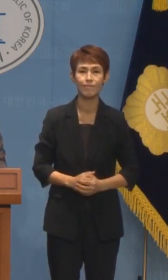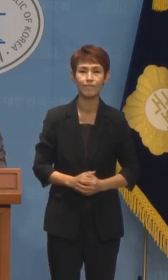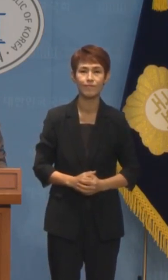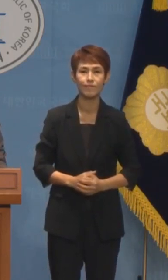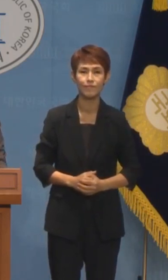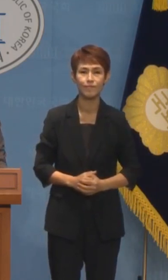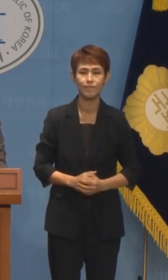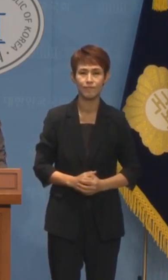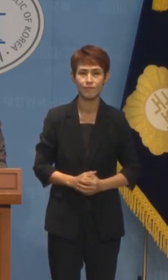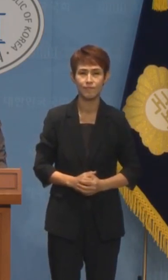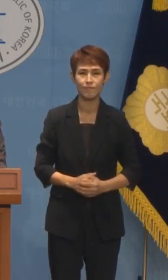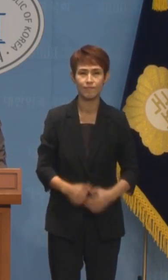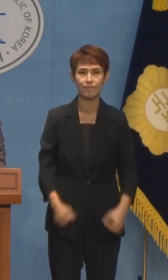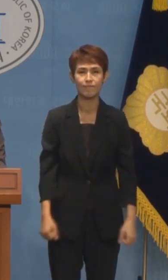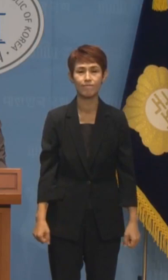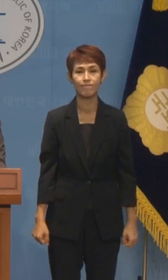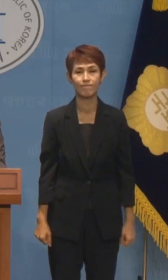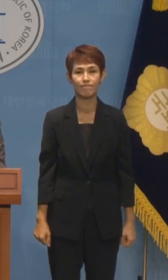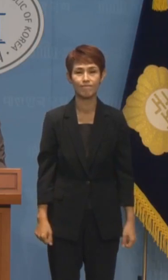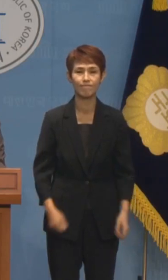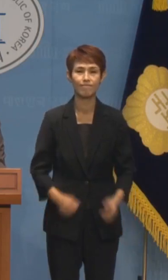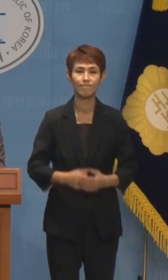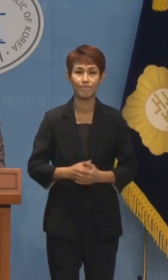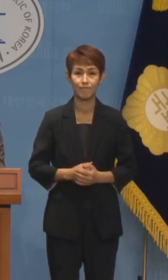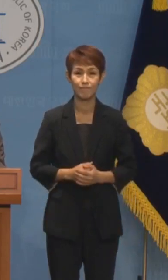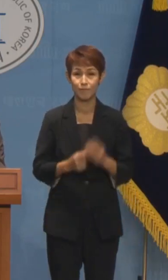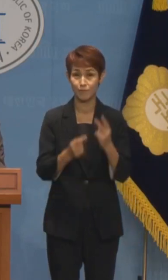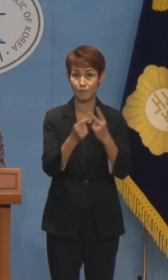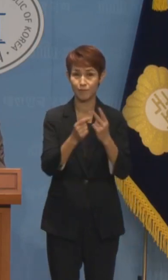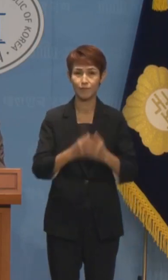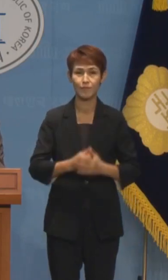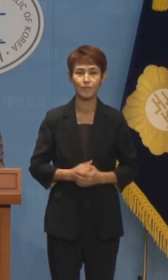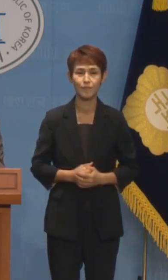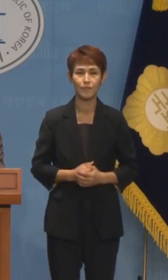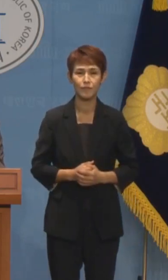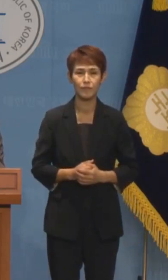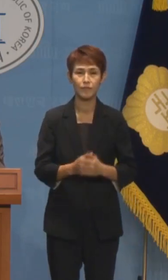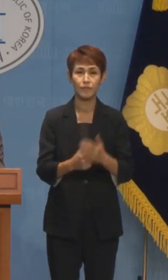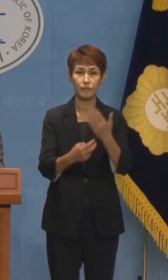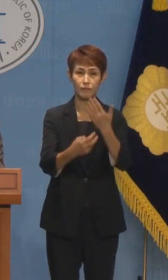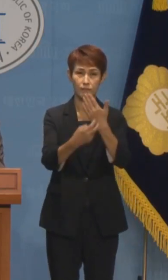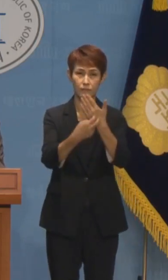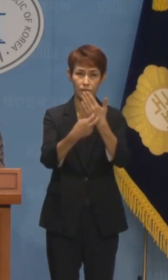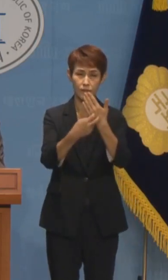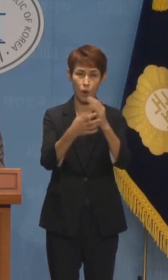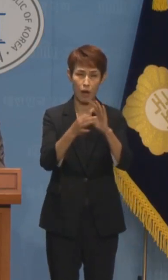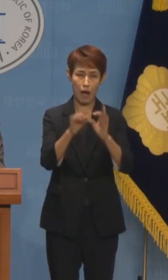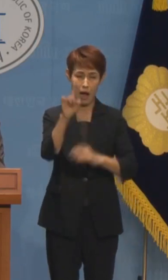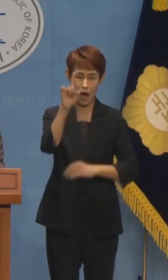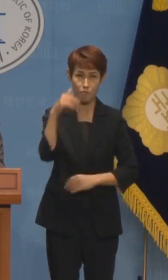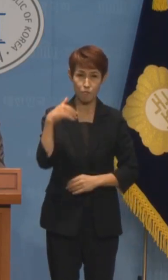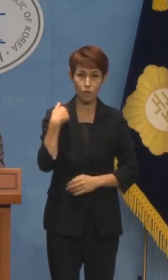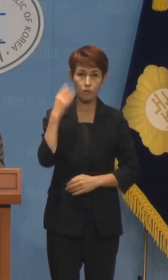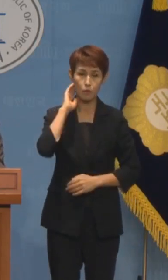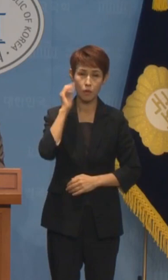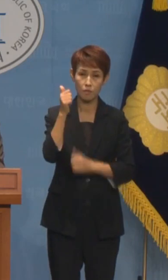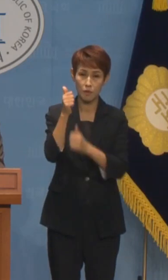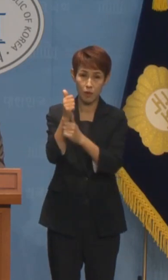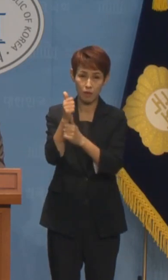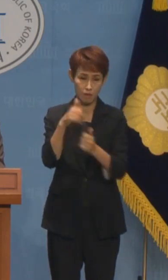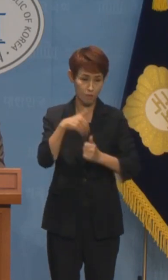두 번째 브리핑 시작하겠습니다 의료 일도 모르는 비서관 파견이 대책입니다